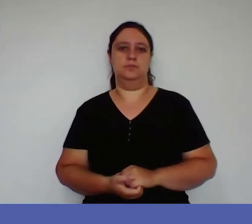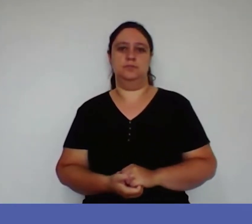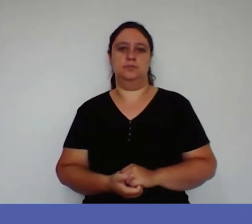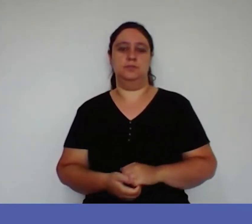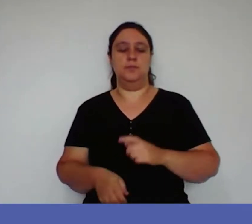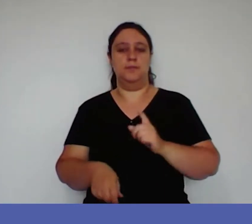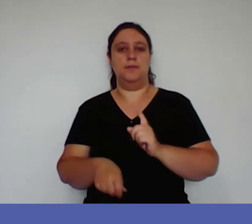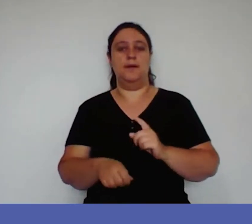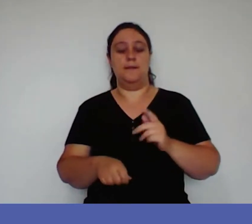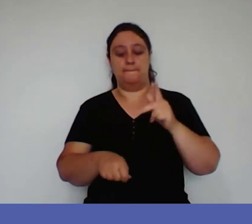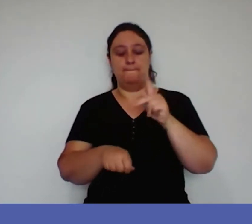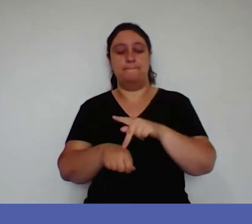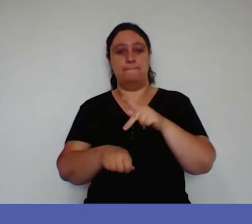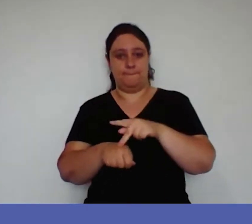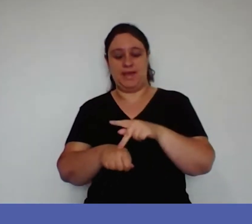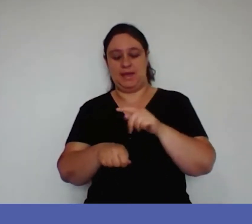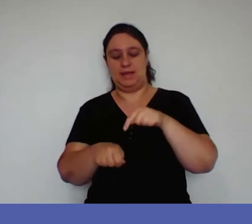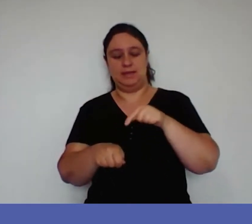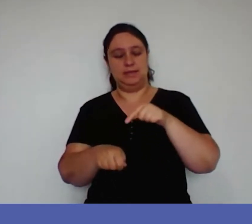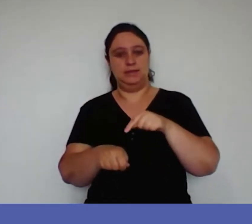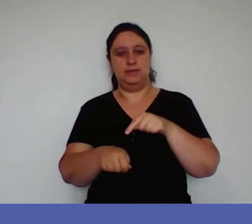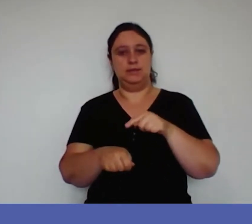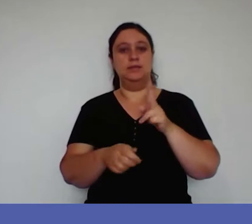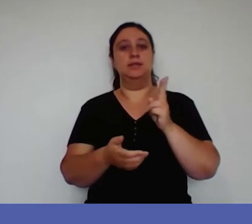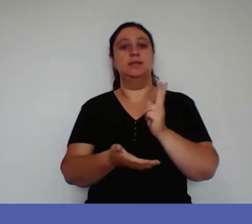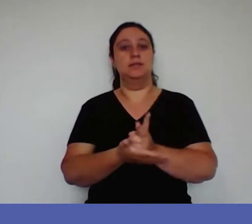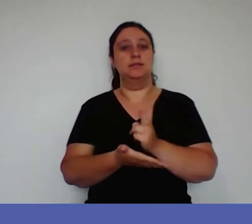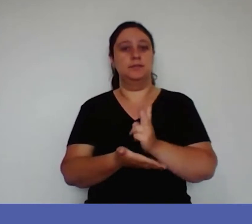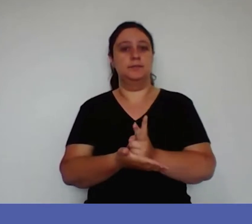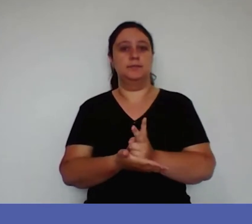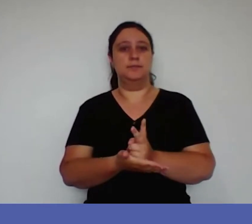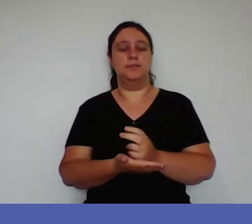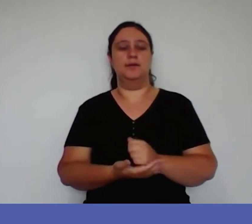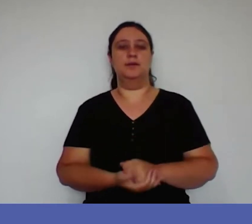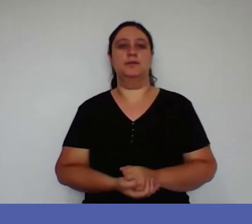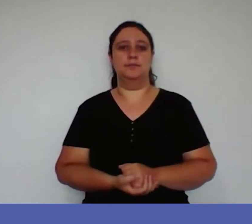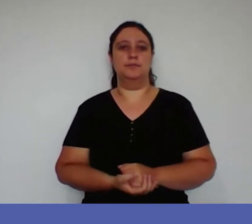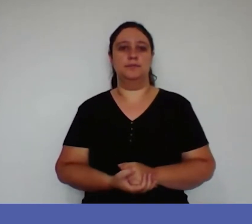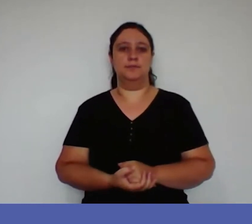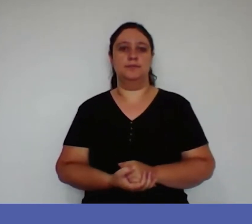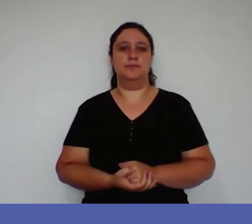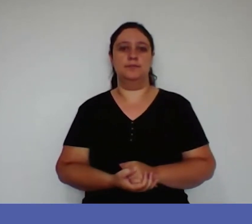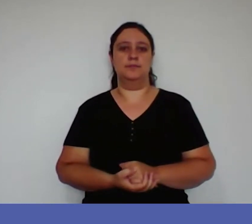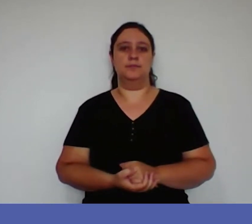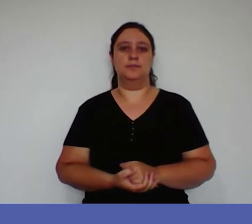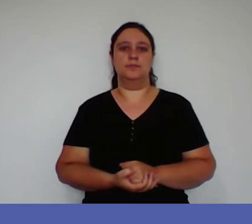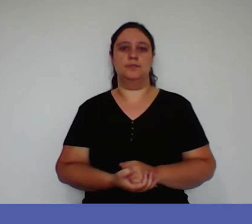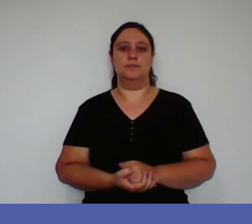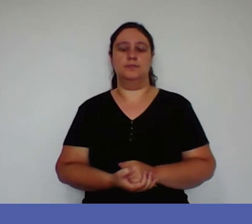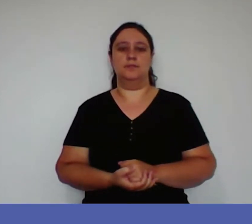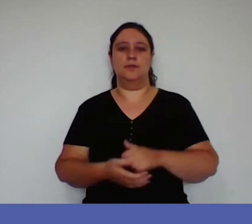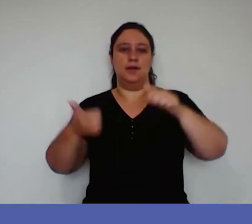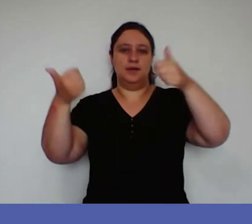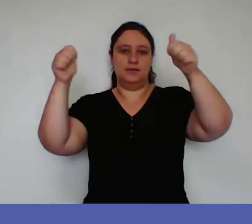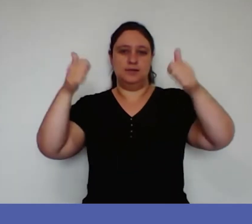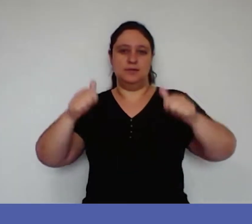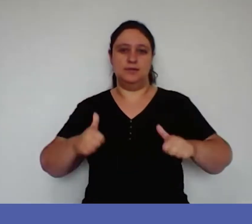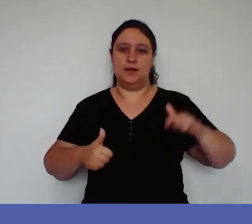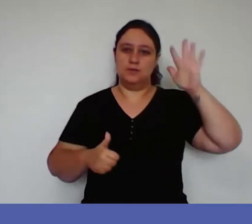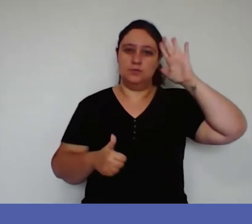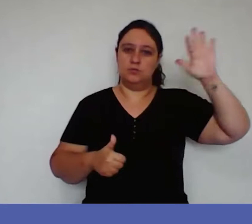vai atingir os pés da grande estátua do sonho de Nabucodonosor,